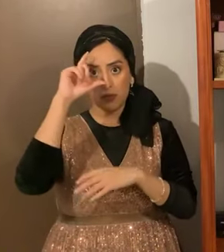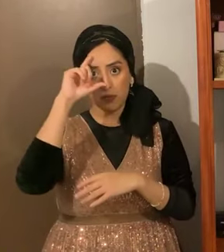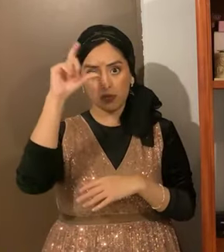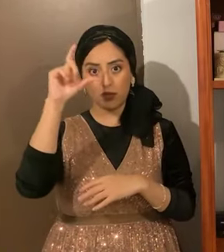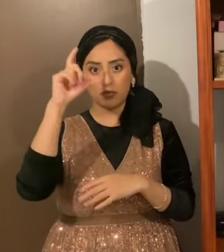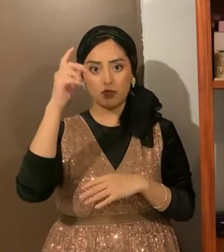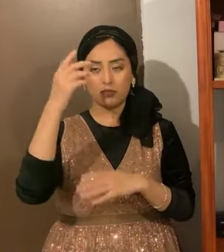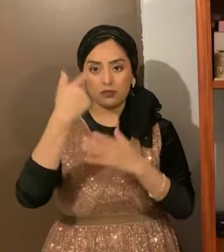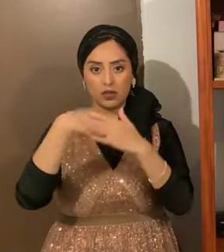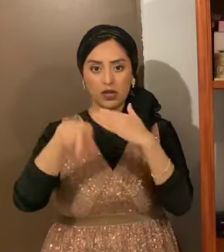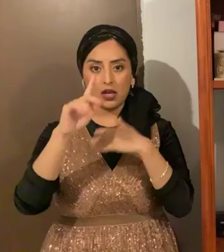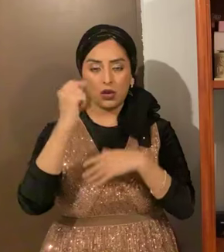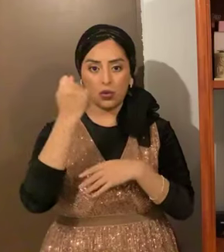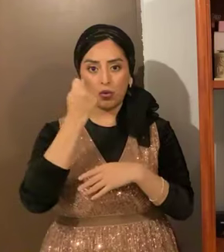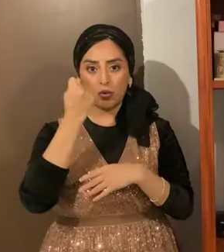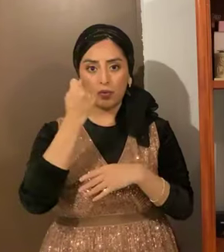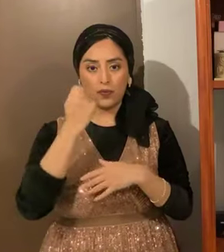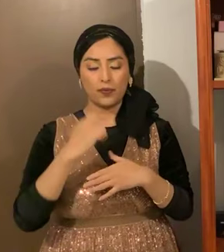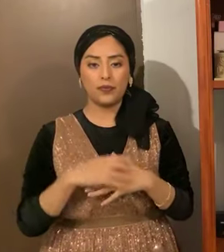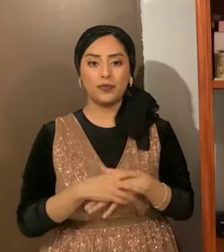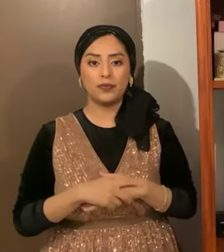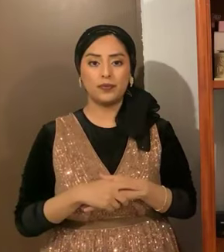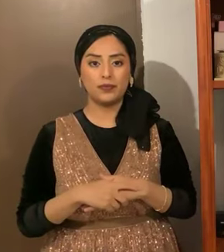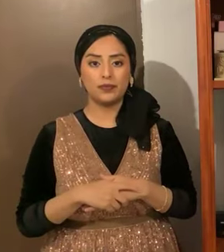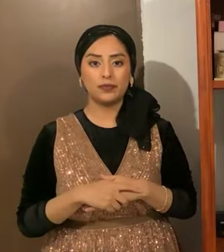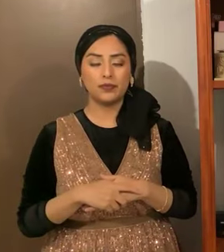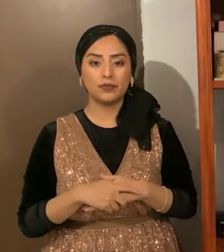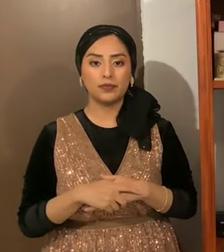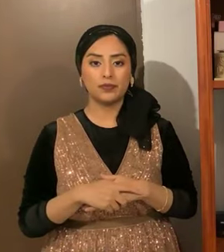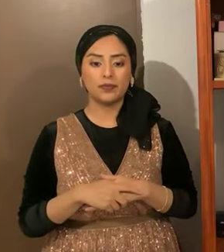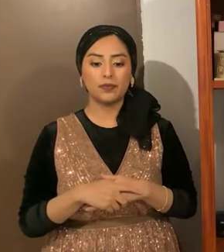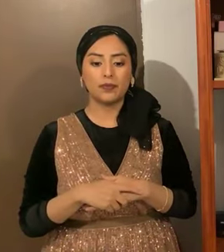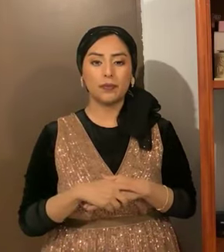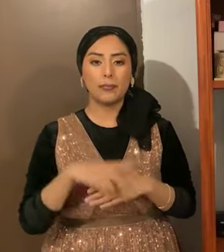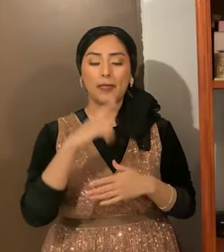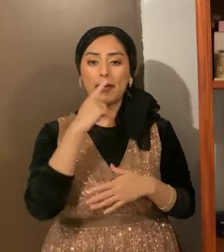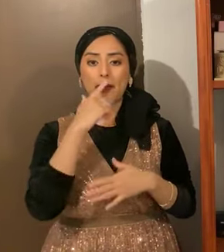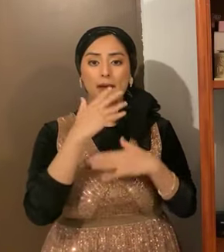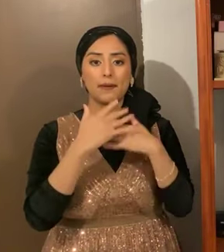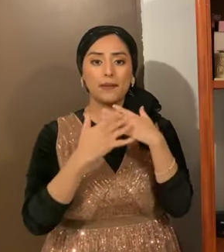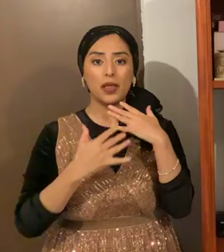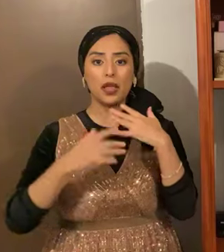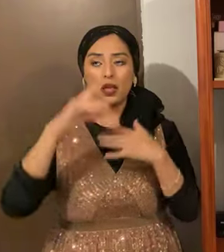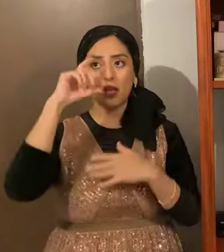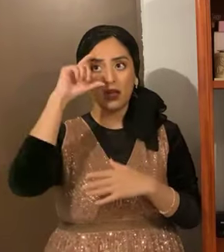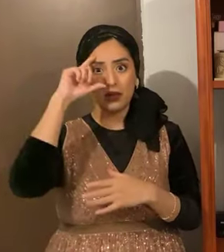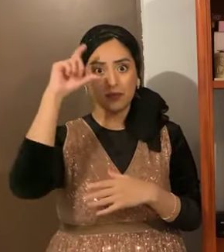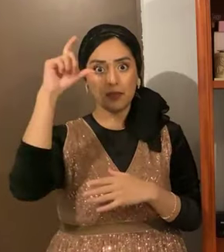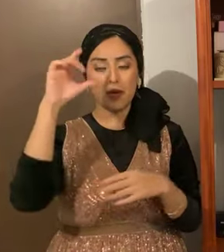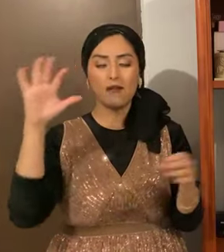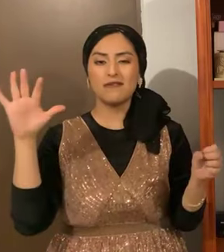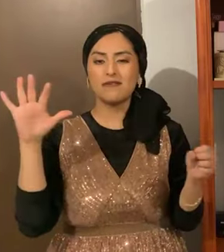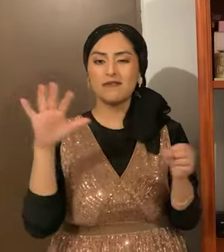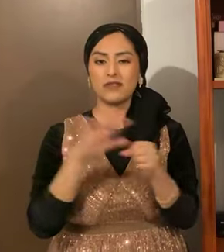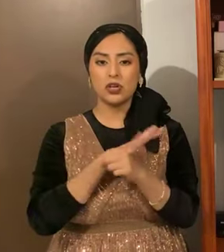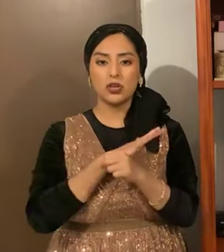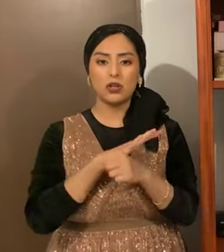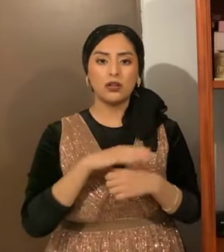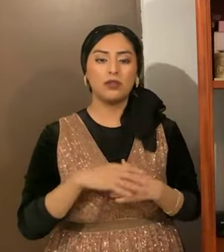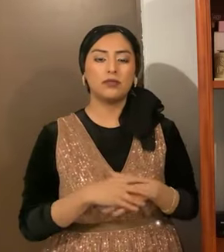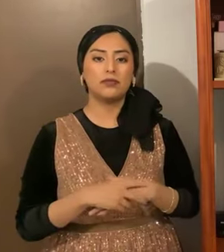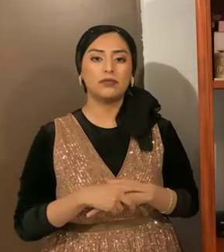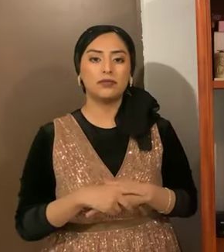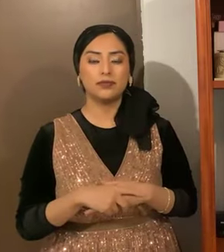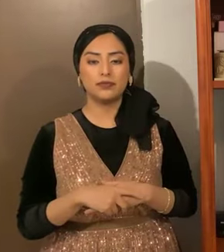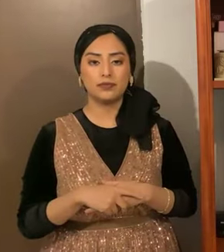para el martes 3 de marzo. Es una luna de sangre, es un eclipse lunar total